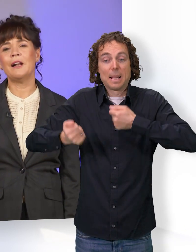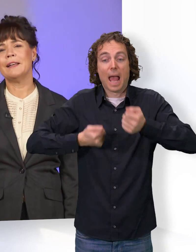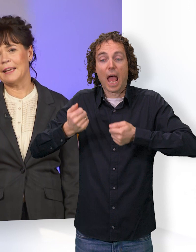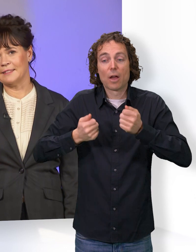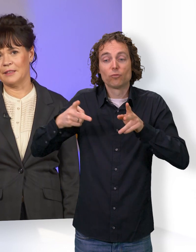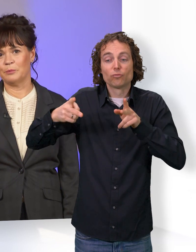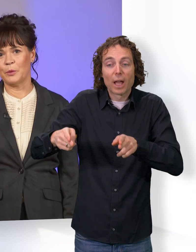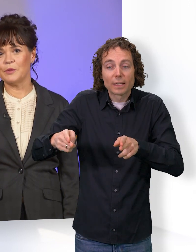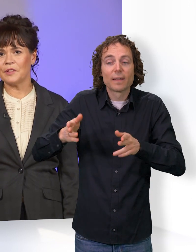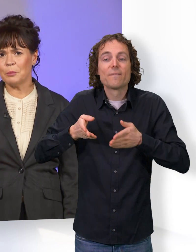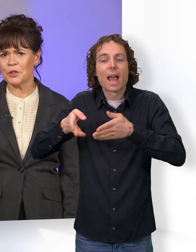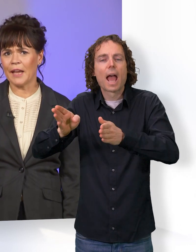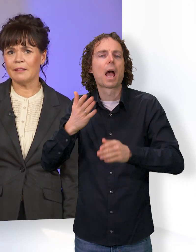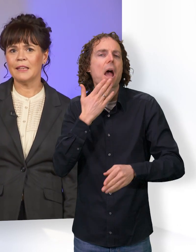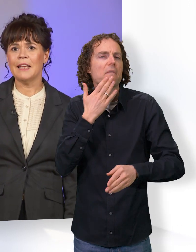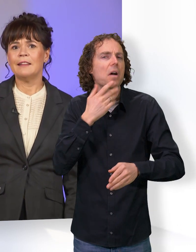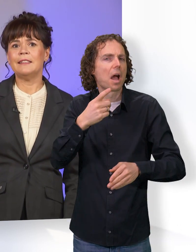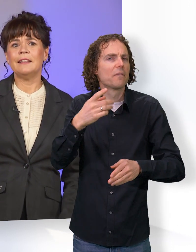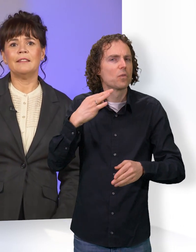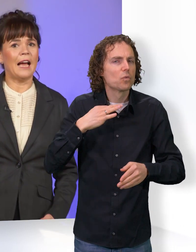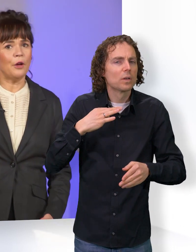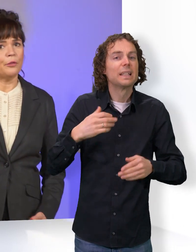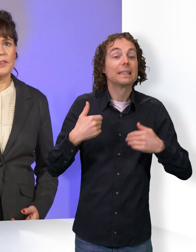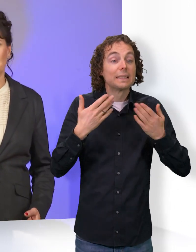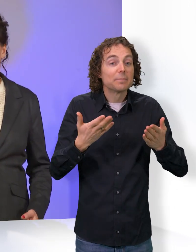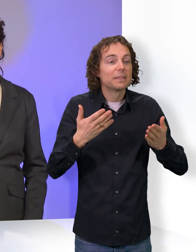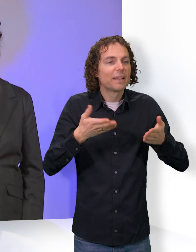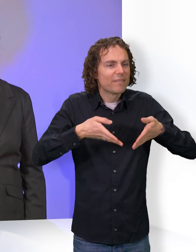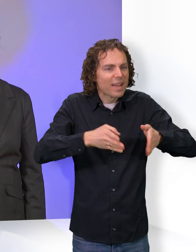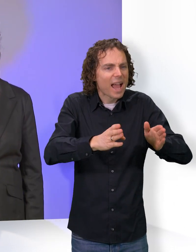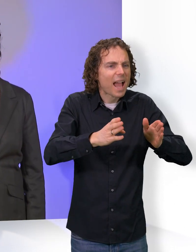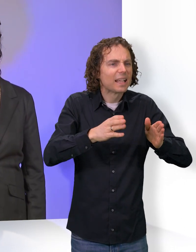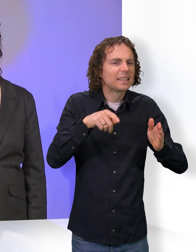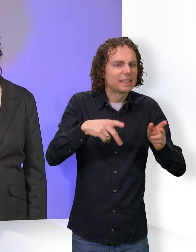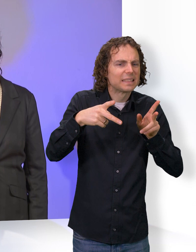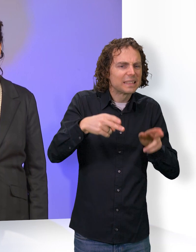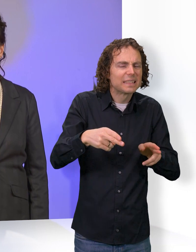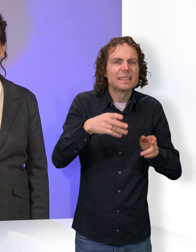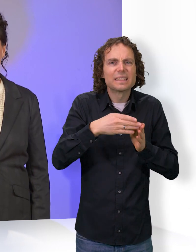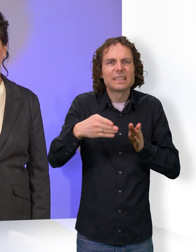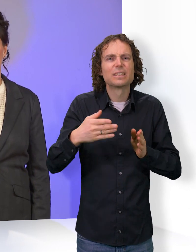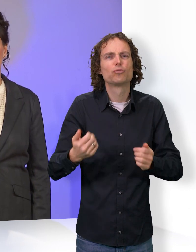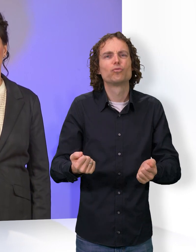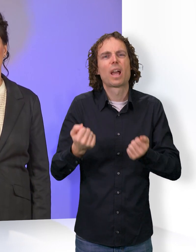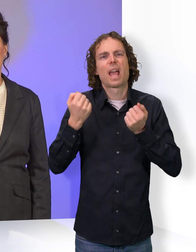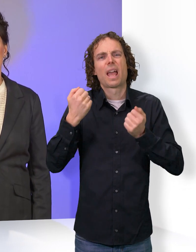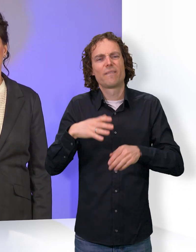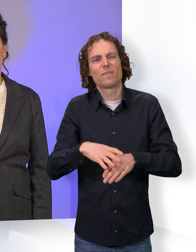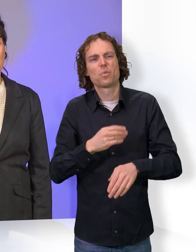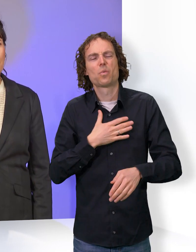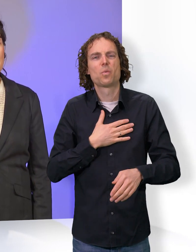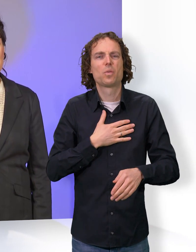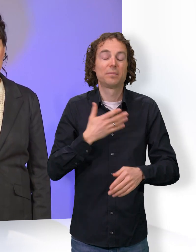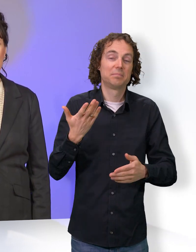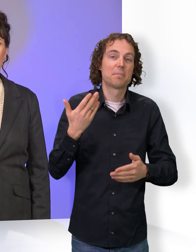die fallen leichter. Und es gibt Strecken, die nachvollziehbar oder nicht, sich schwerer anfühlen. Manchmal